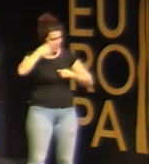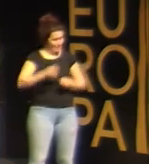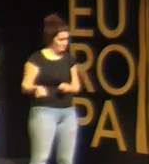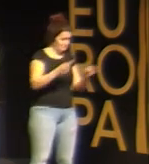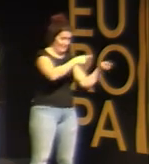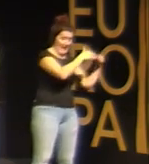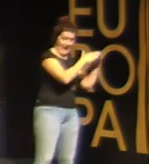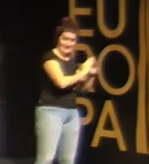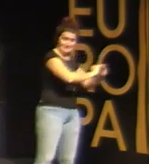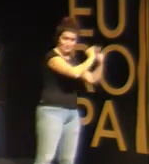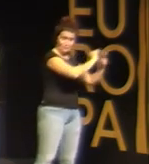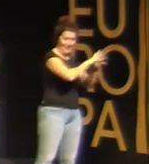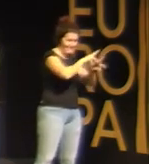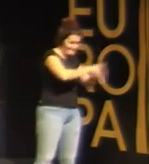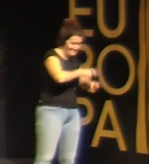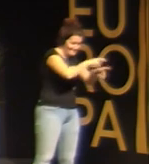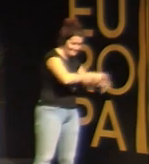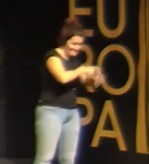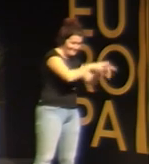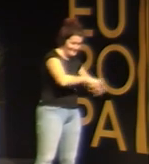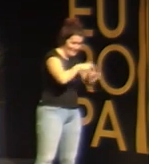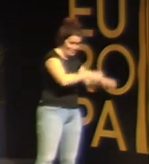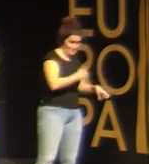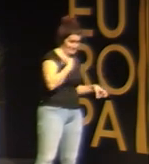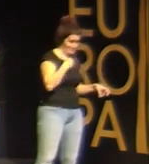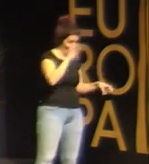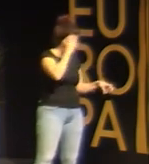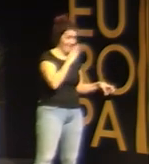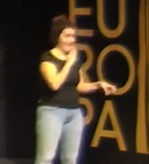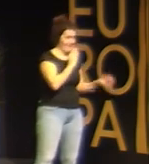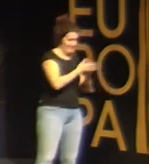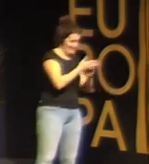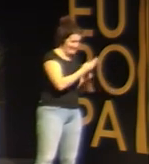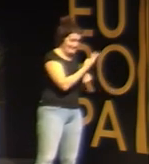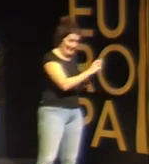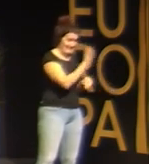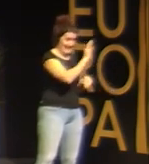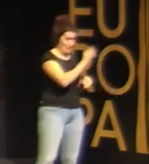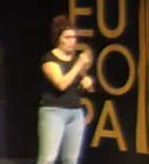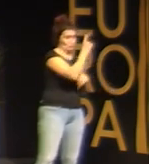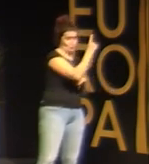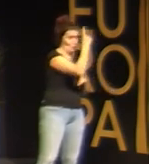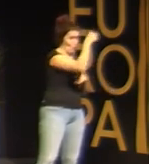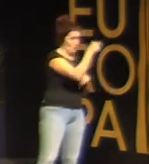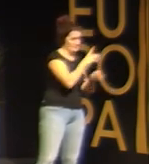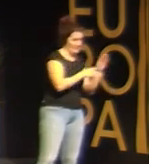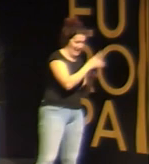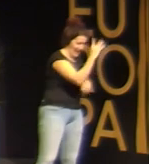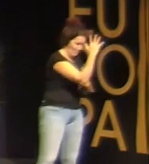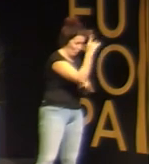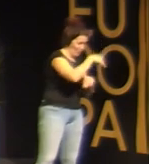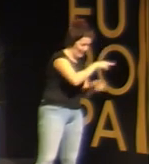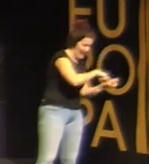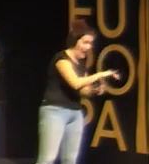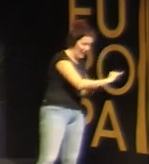y es cabo justo donde el rey le había dicho 30 grados sudoeste entre el pozo y legrá y allí estaba una